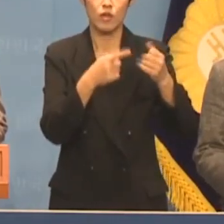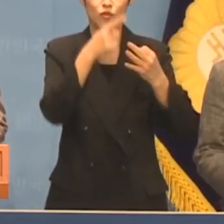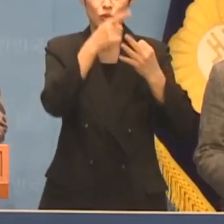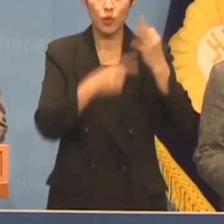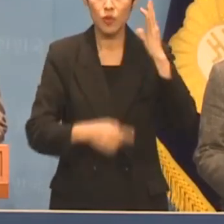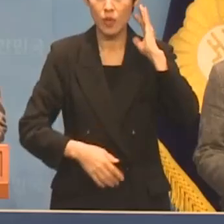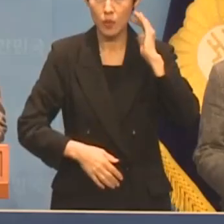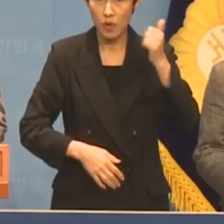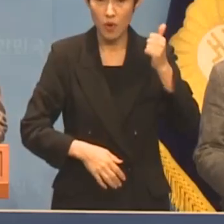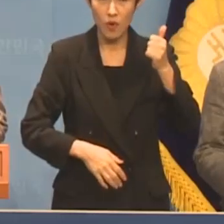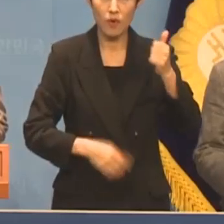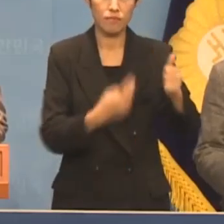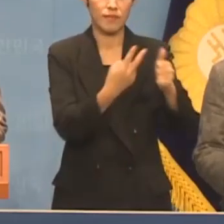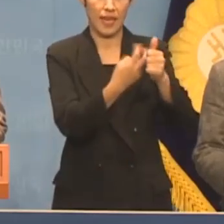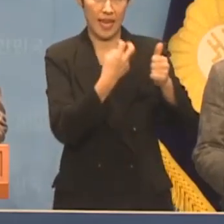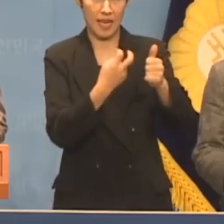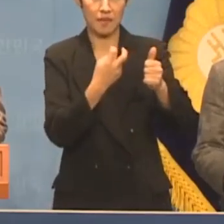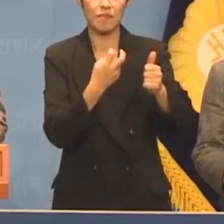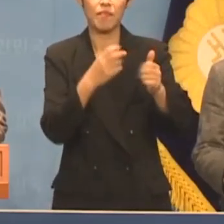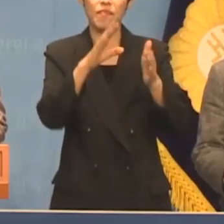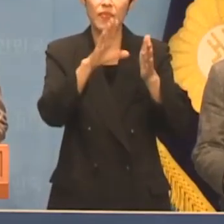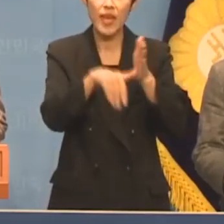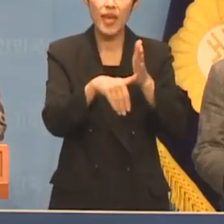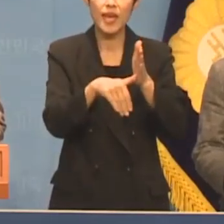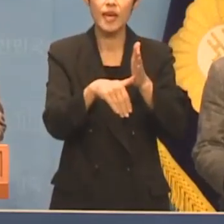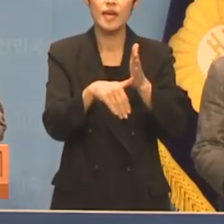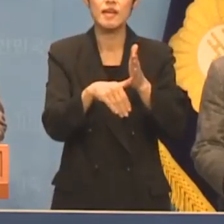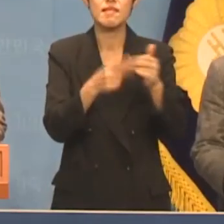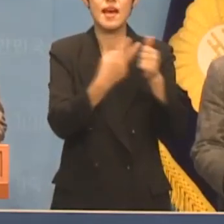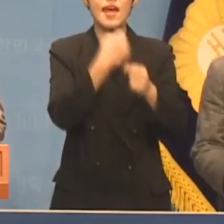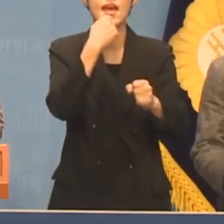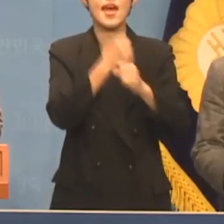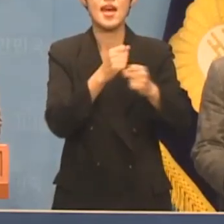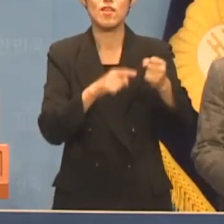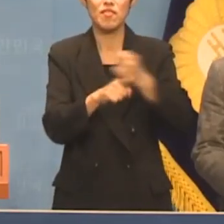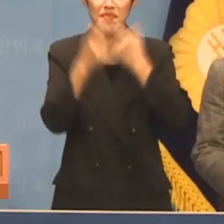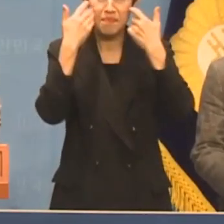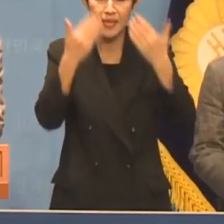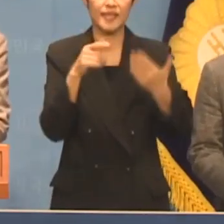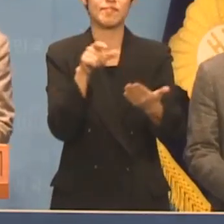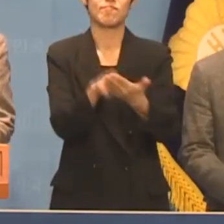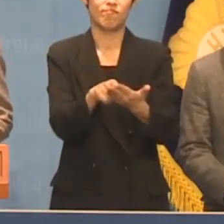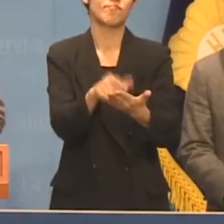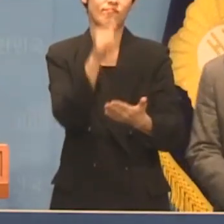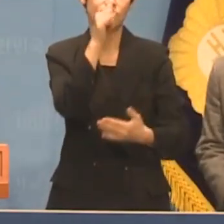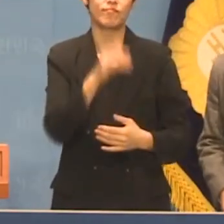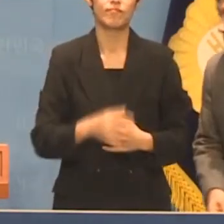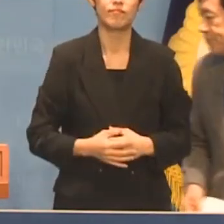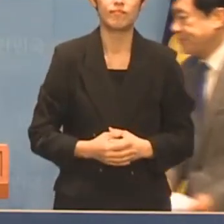탄핵 심판에서 다뤄질 탄핵 사유가 또 하나 보태졌습니다.